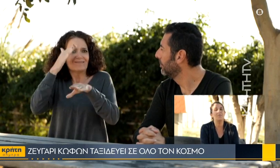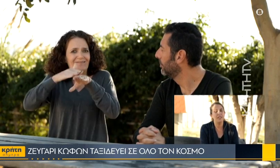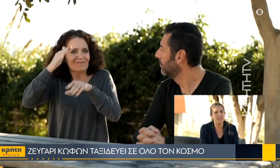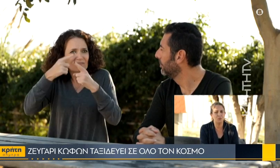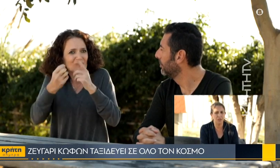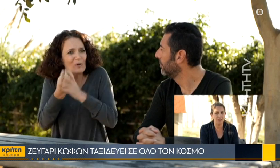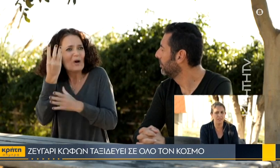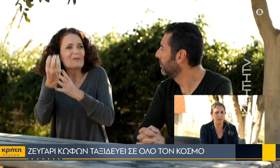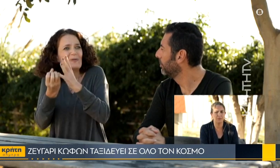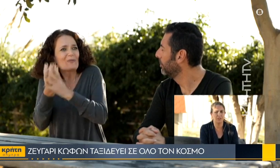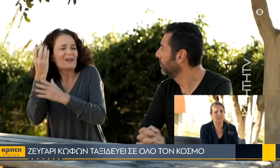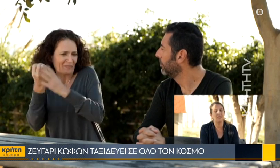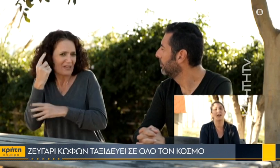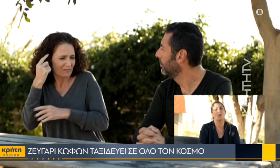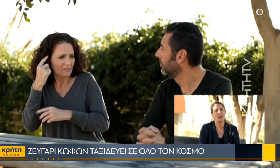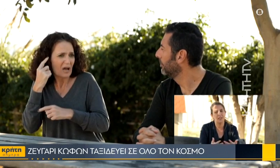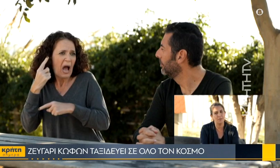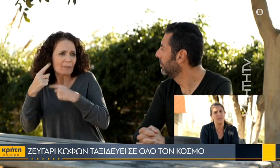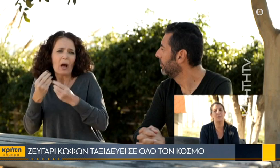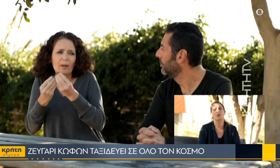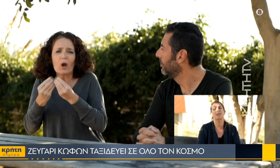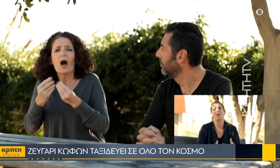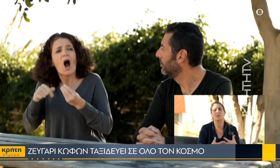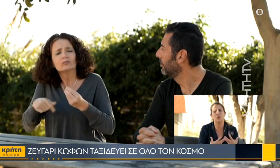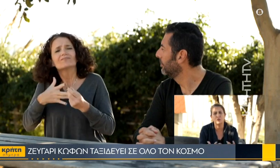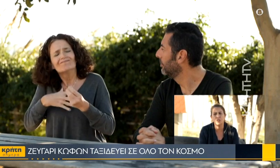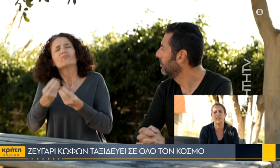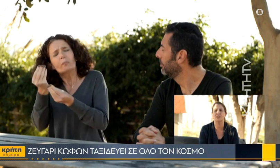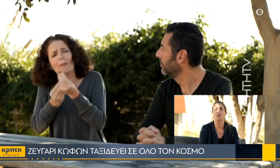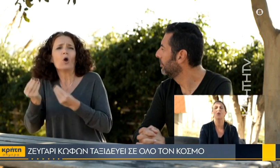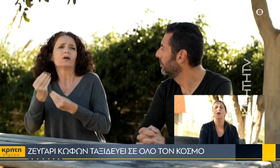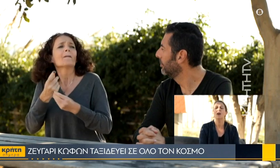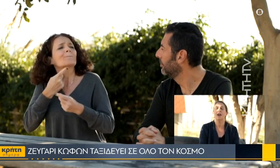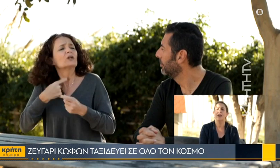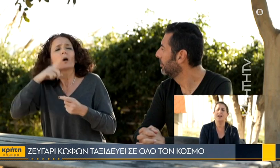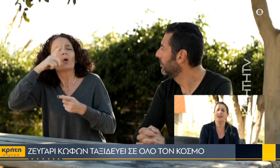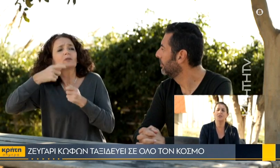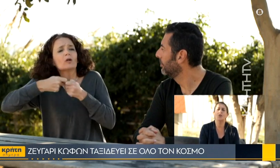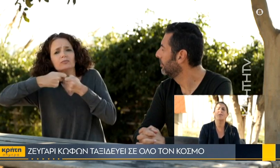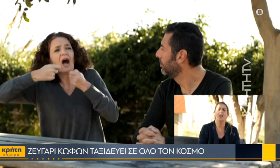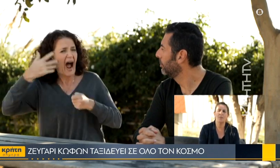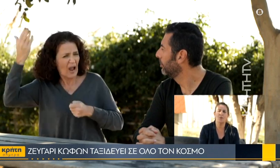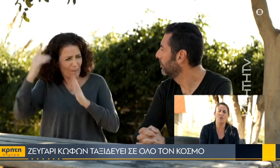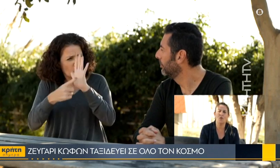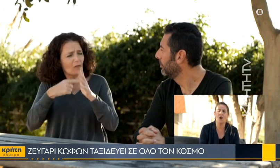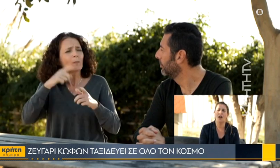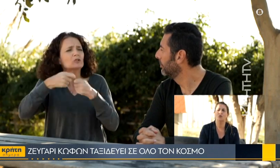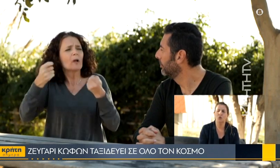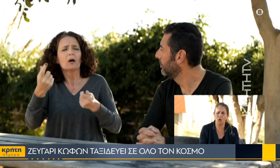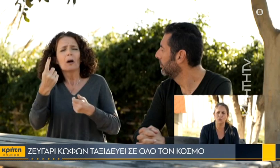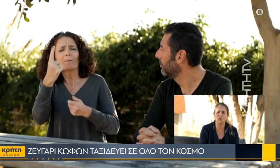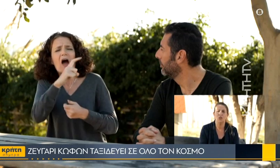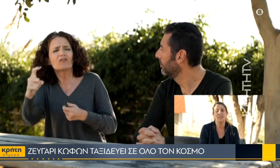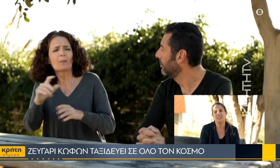αυτές οι εμπειρίες που κέρδισα μέσα από τα ταξίδια, ακόμα και η εμπειρία με το να κοιμάμαι στο αυτοκίνητο, το να βλέπω